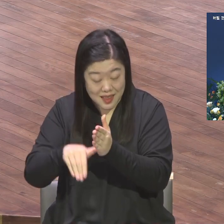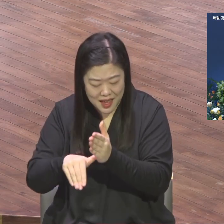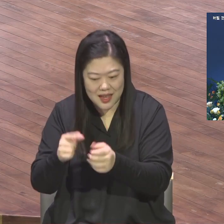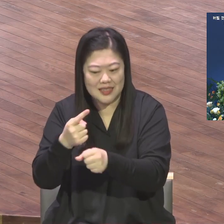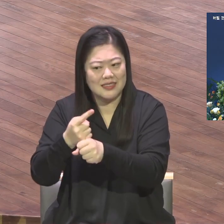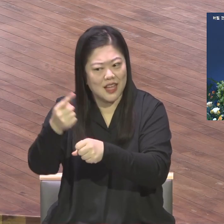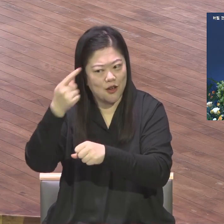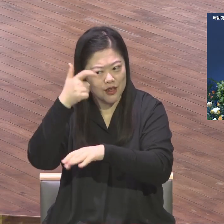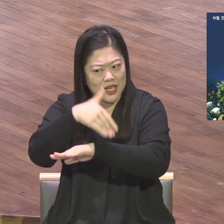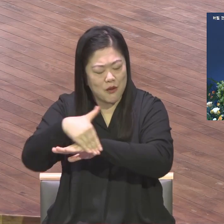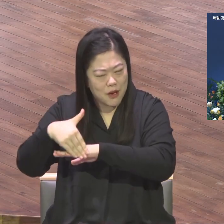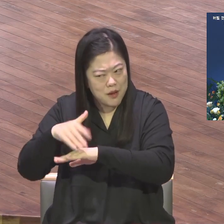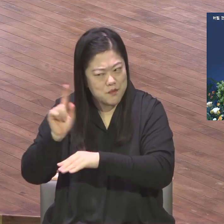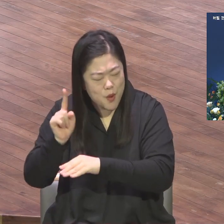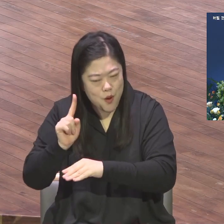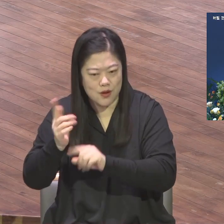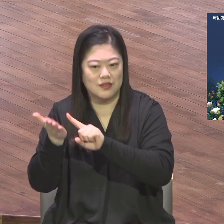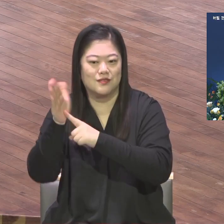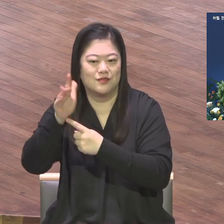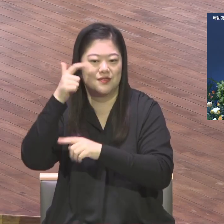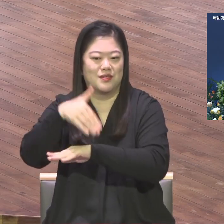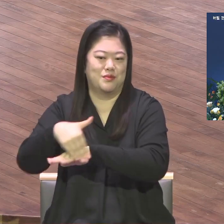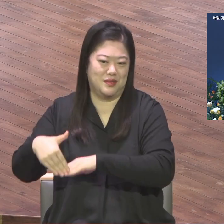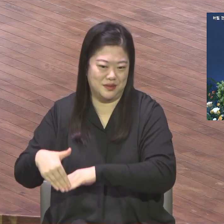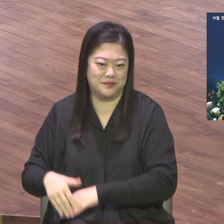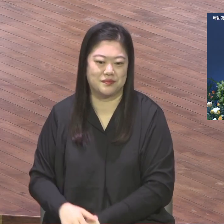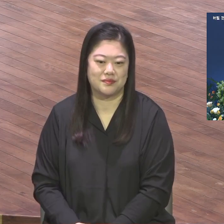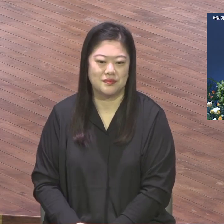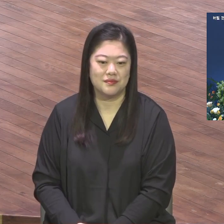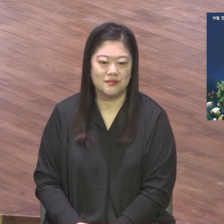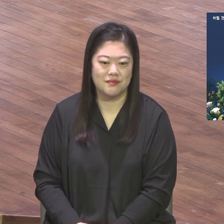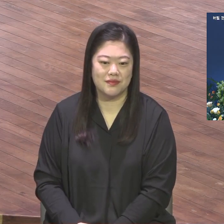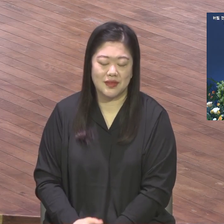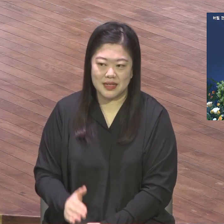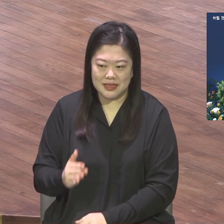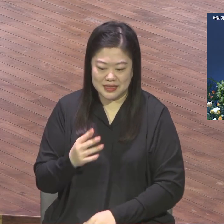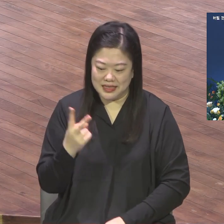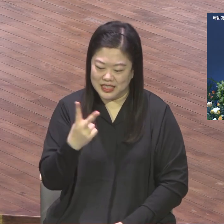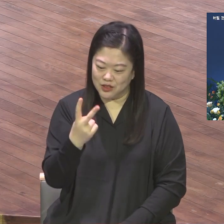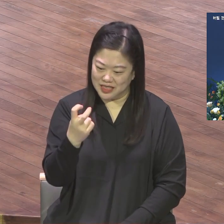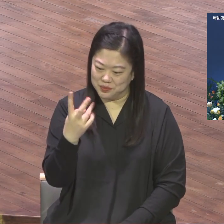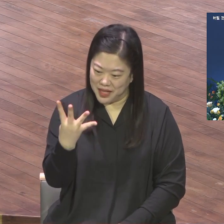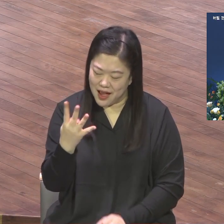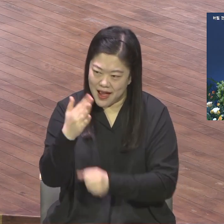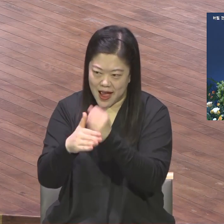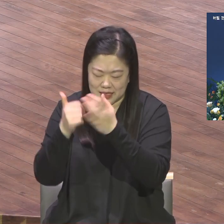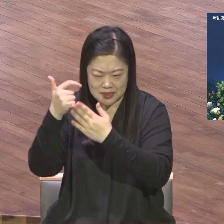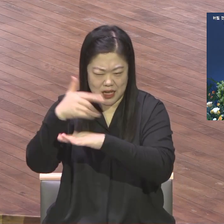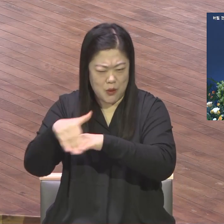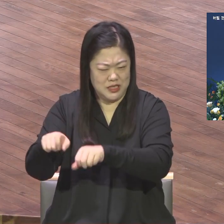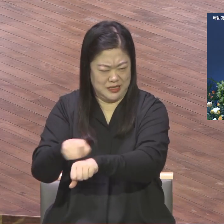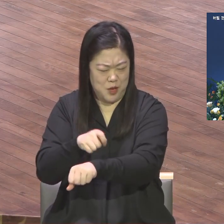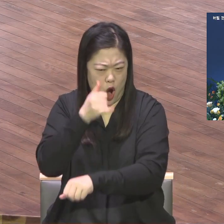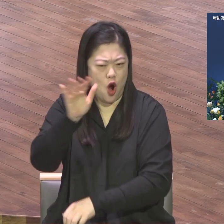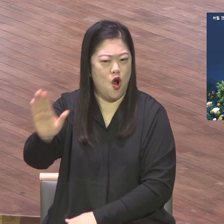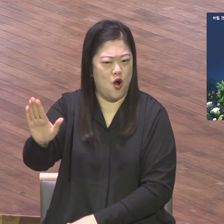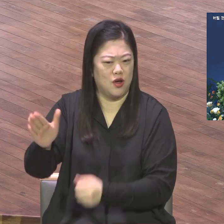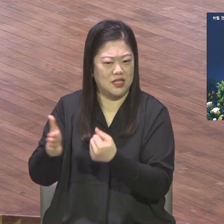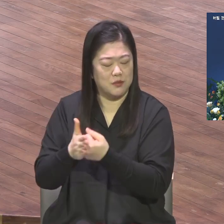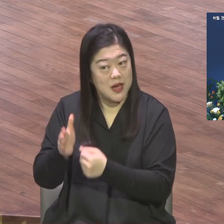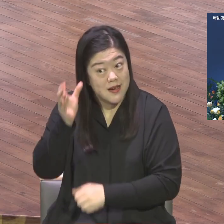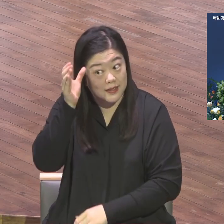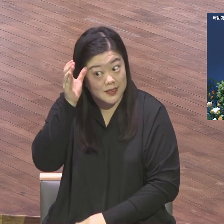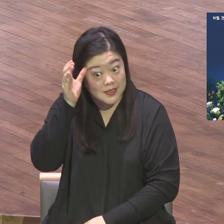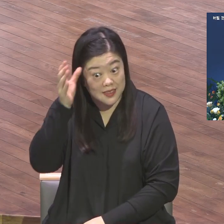특별한 계획이 우리 여운 교회를 향해 있다는 사실을 믿으시고 2024년